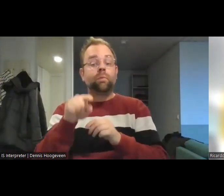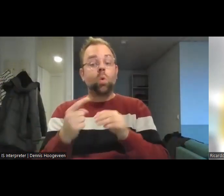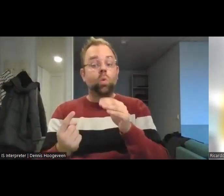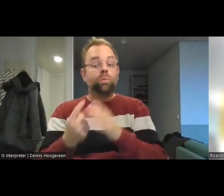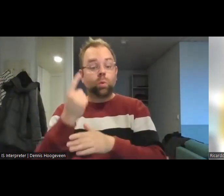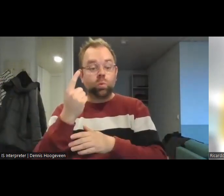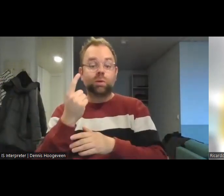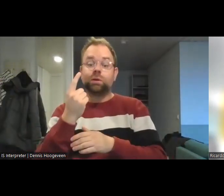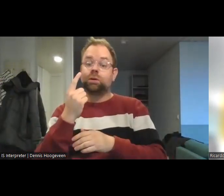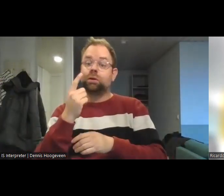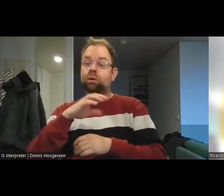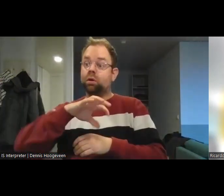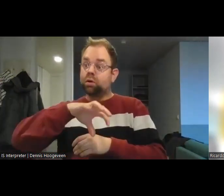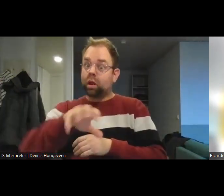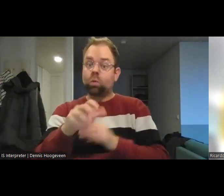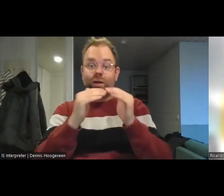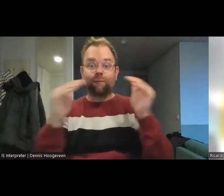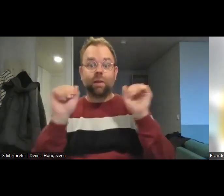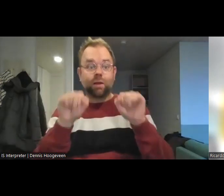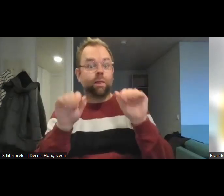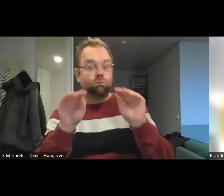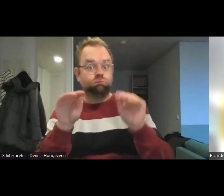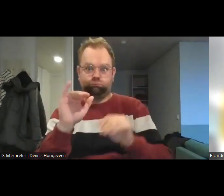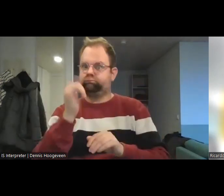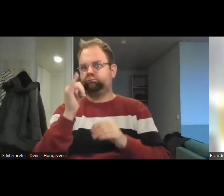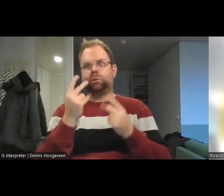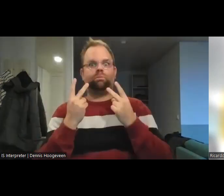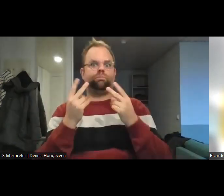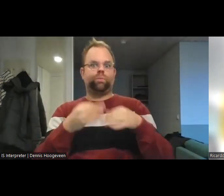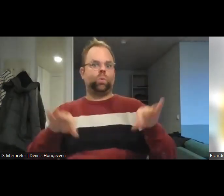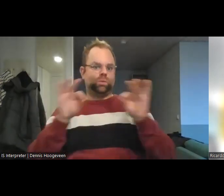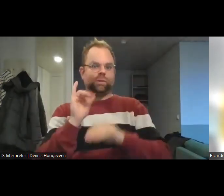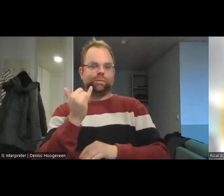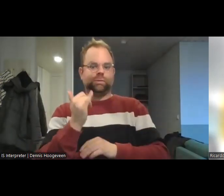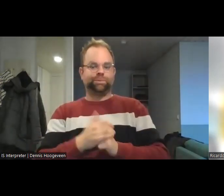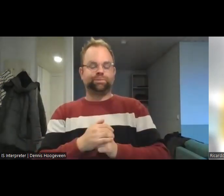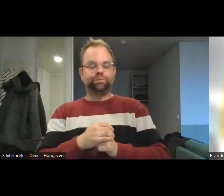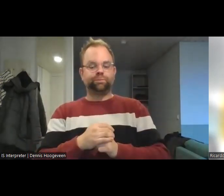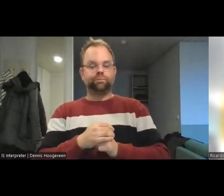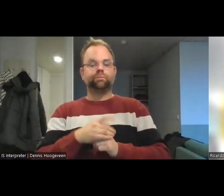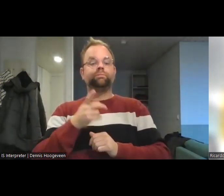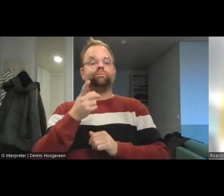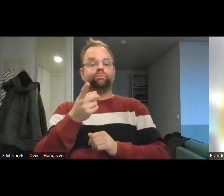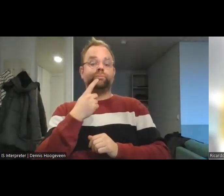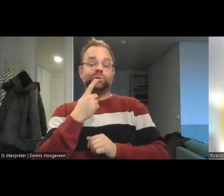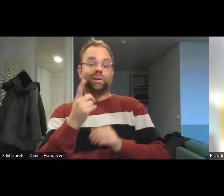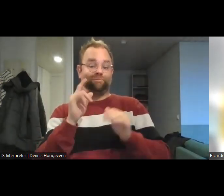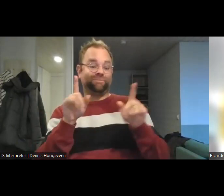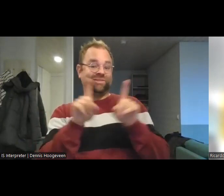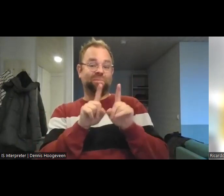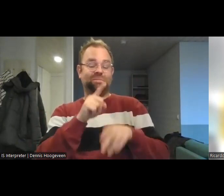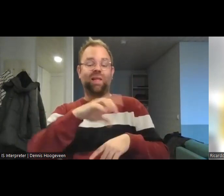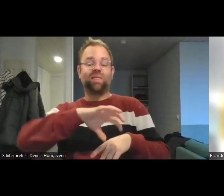would like Cela to doit, bien sûr, l'initiative doit provenir de nos collègues au niveau national.